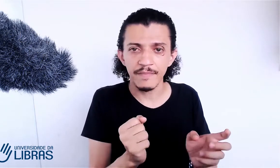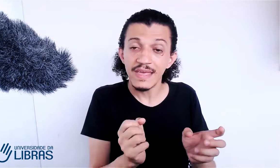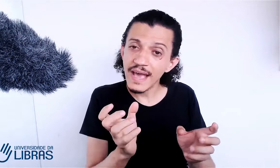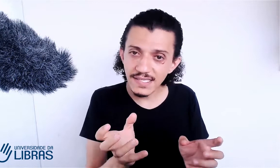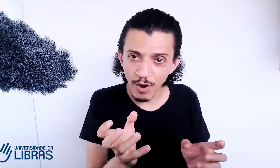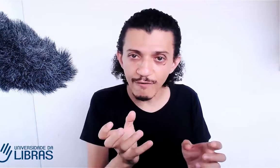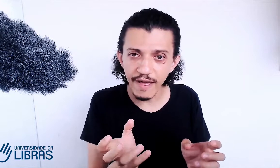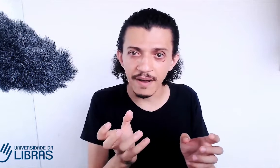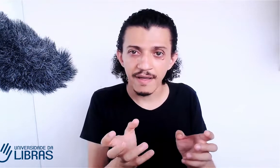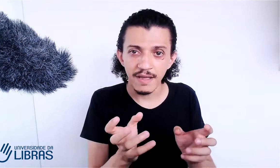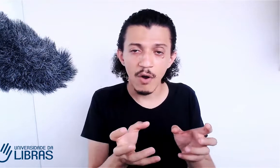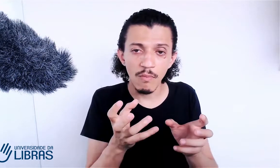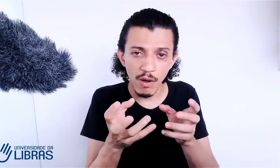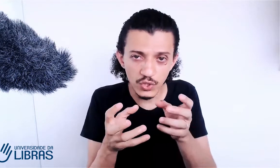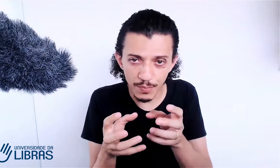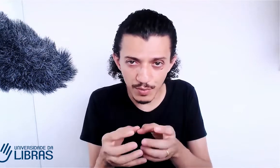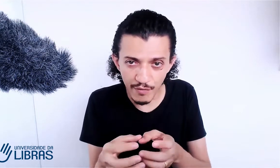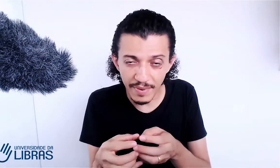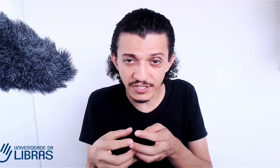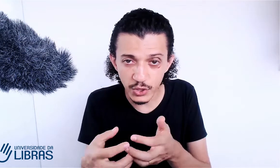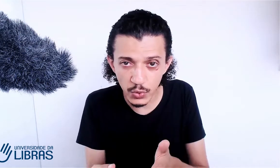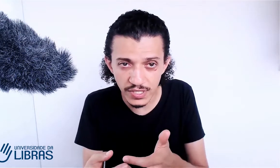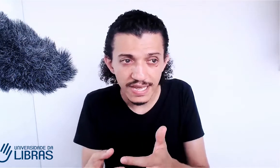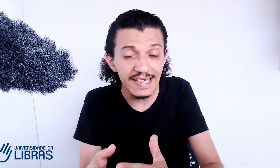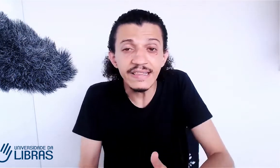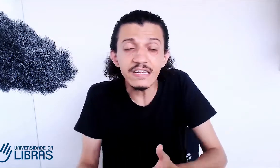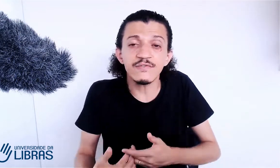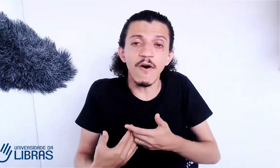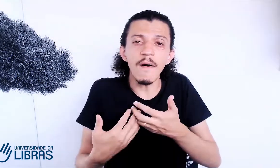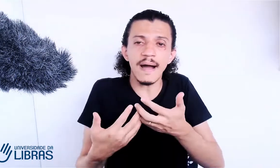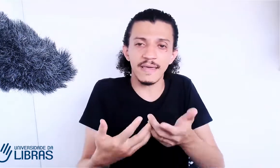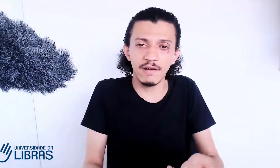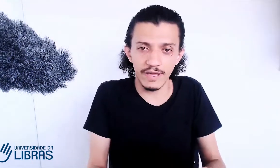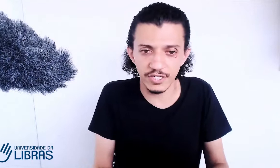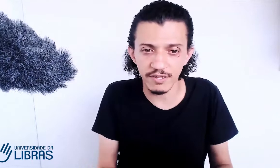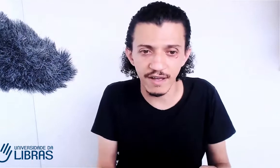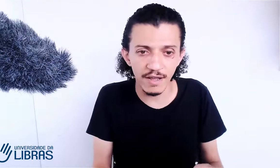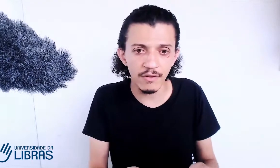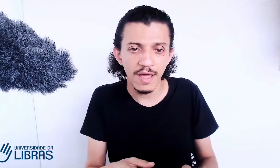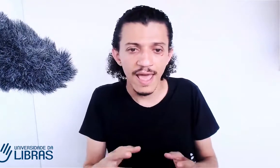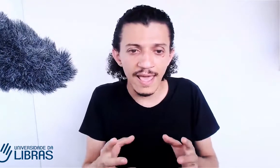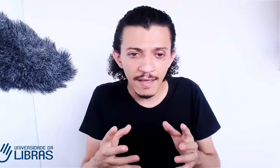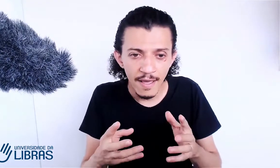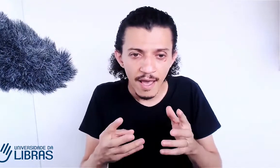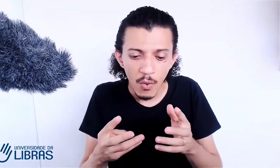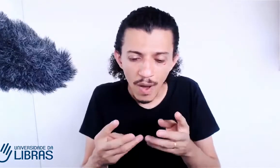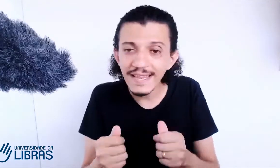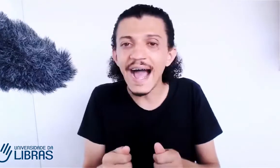E esse morfema é um tipo de morfema que a gente usa que transforma aquilo que a gente está falando em